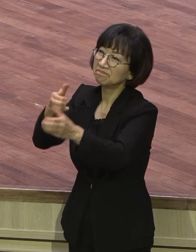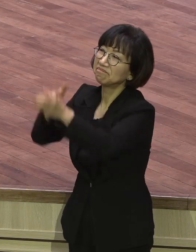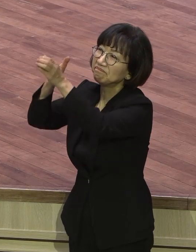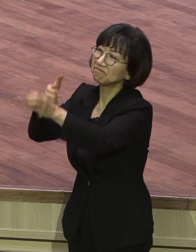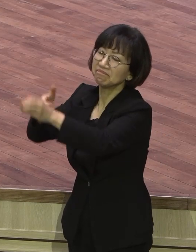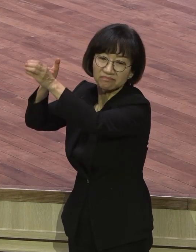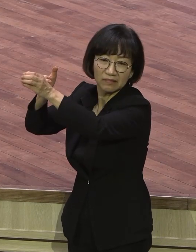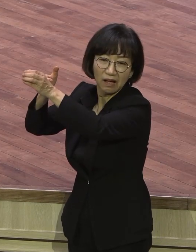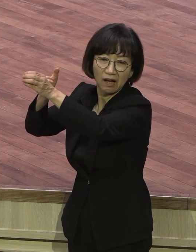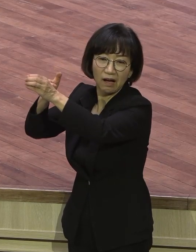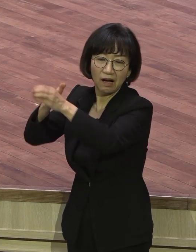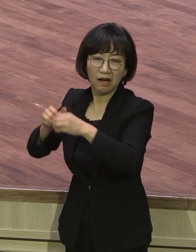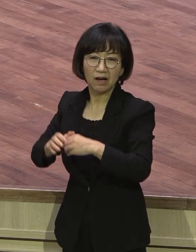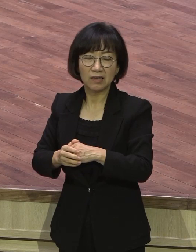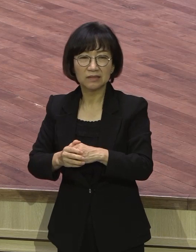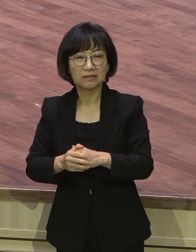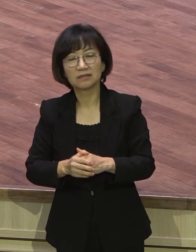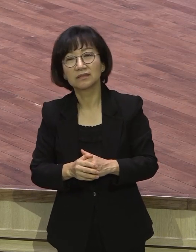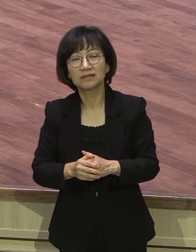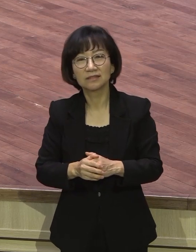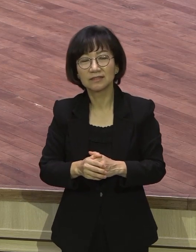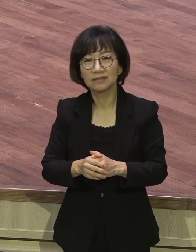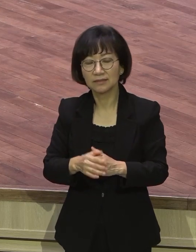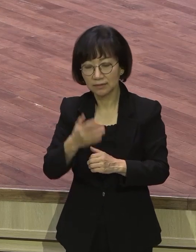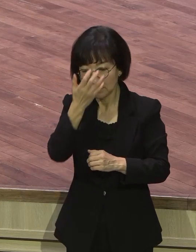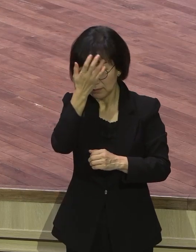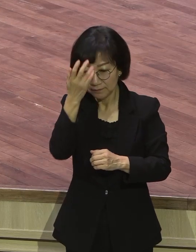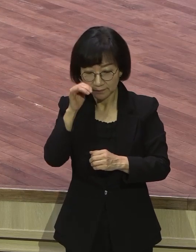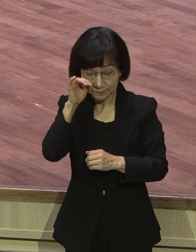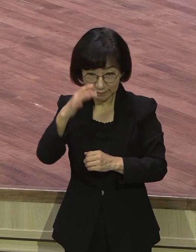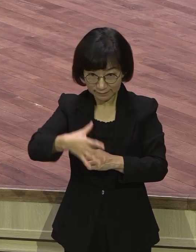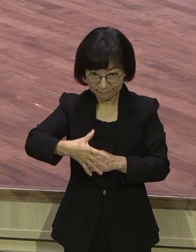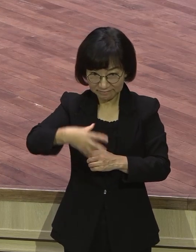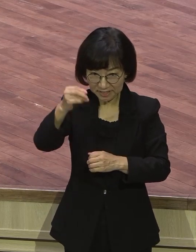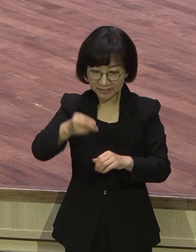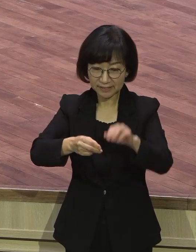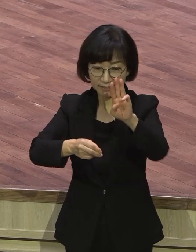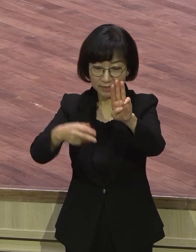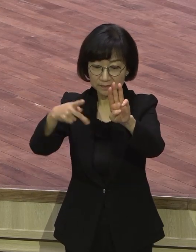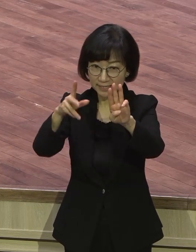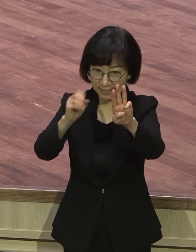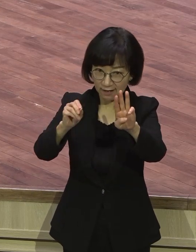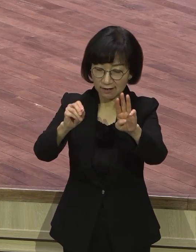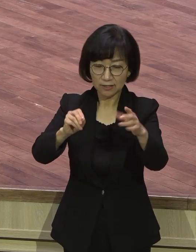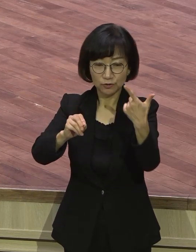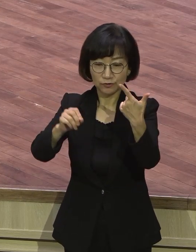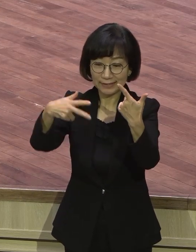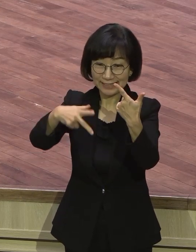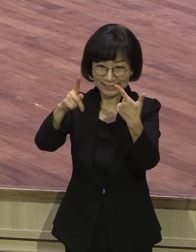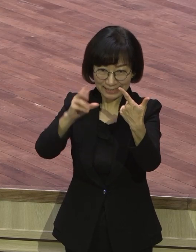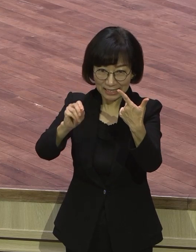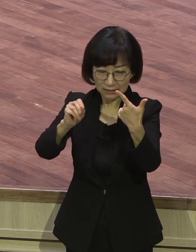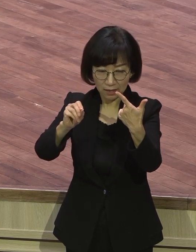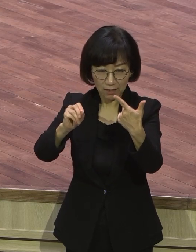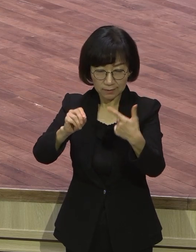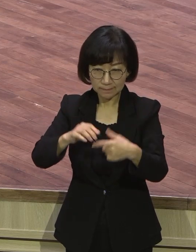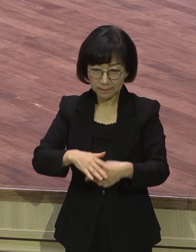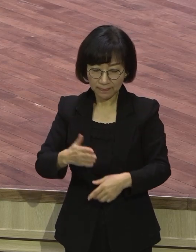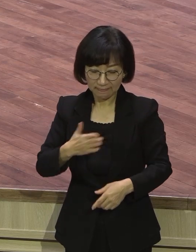사단은 어떻게 하시든지 사람들에게 상세기 3장의 자기중심 상세기 6장의 그냥 세상